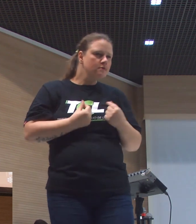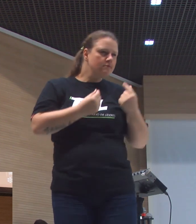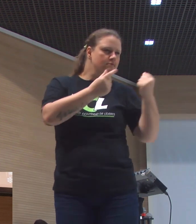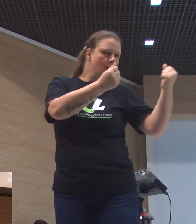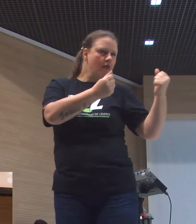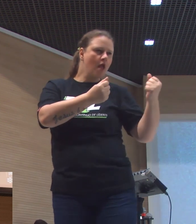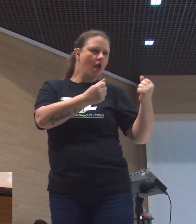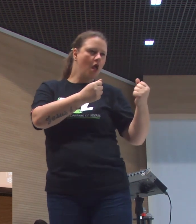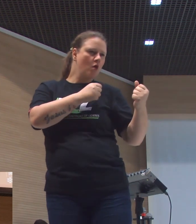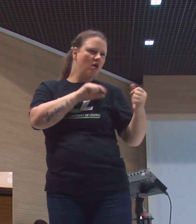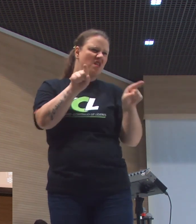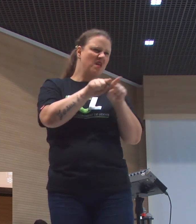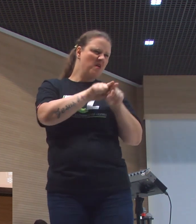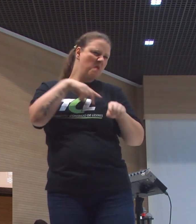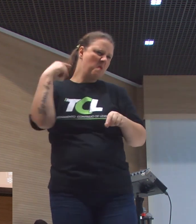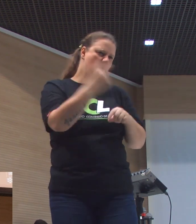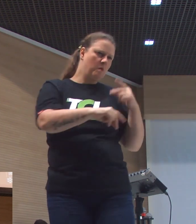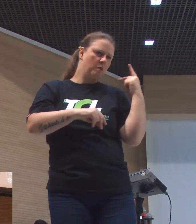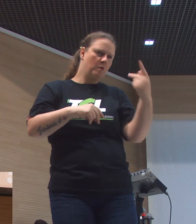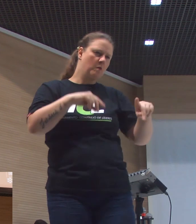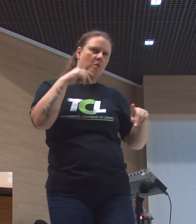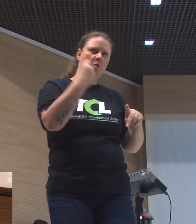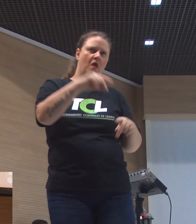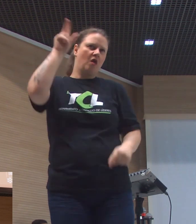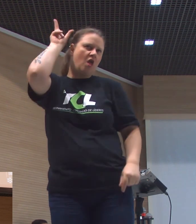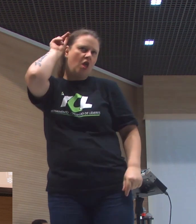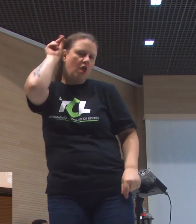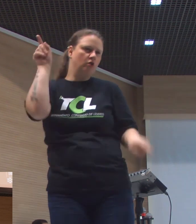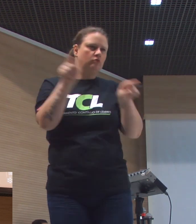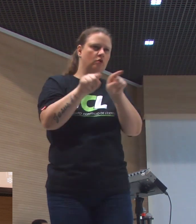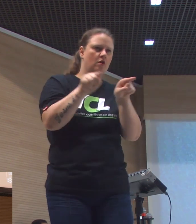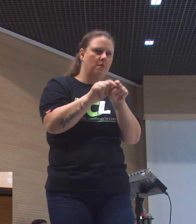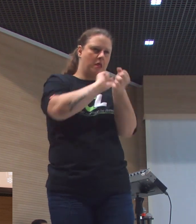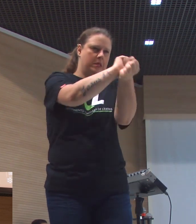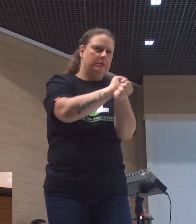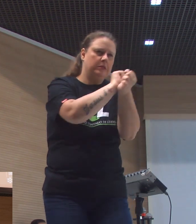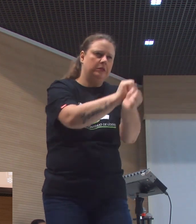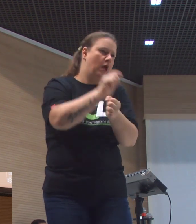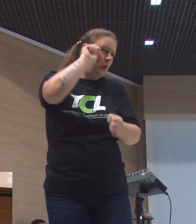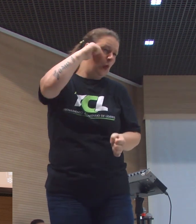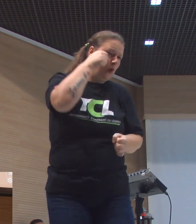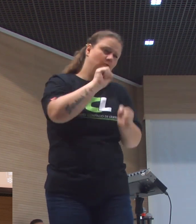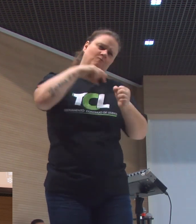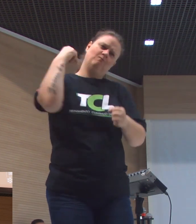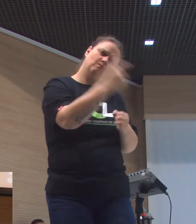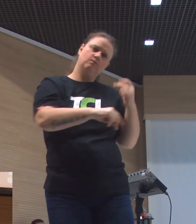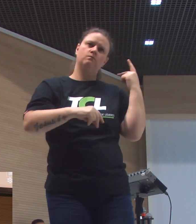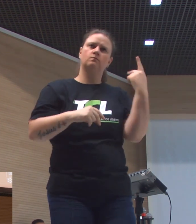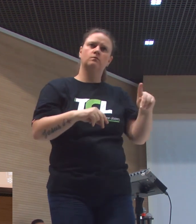os escravos. E você vê a diferença entre uma nação e